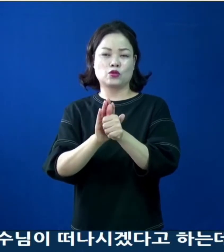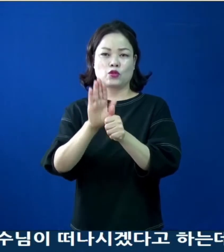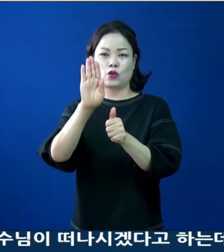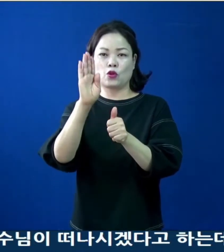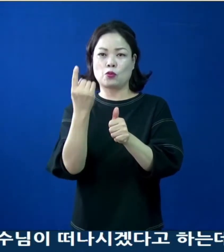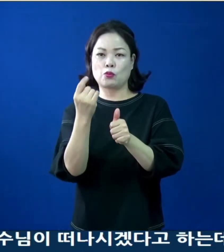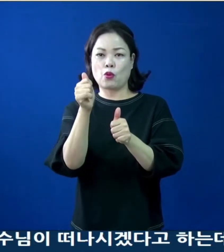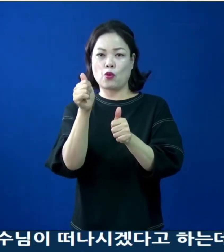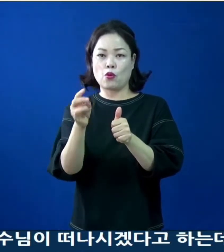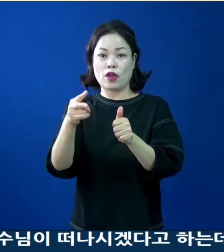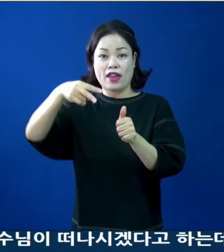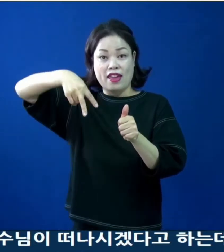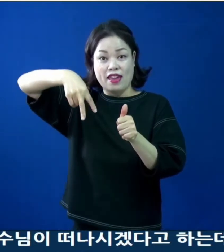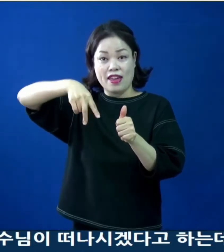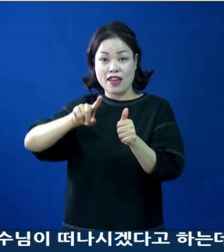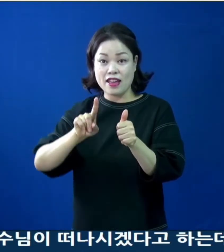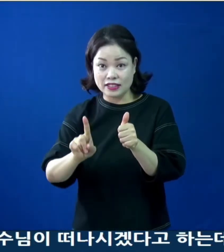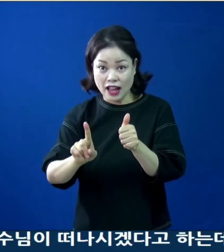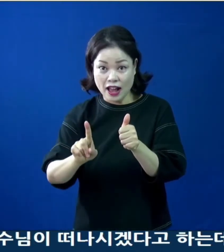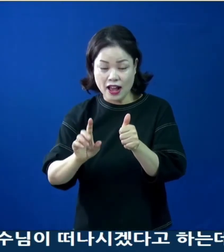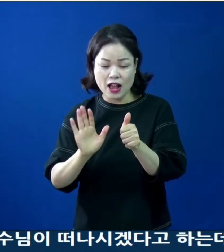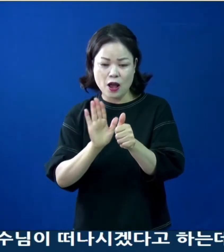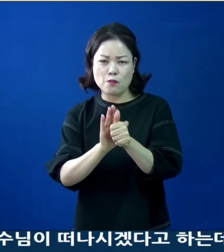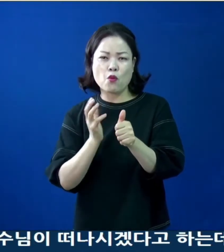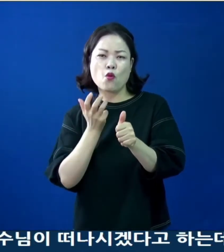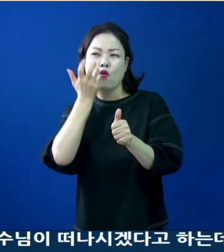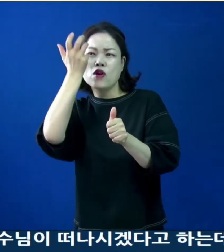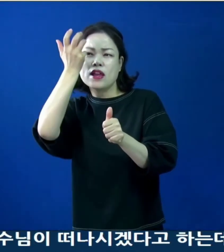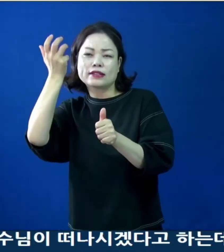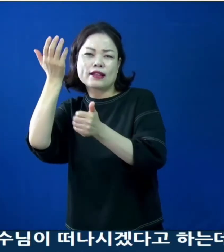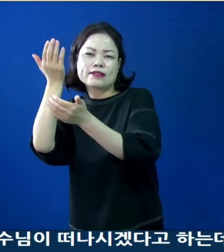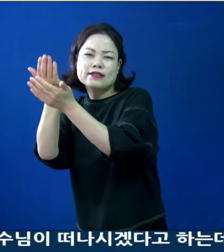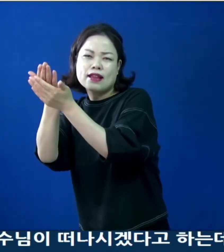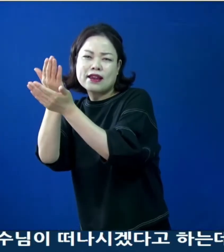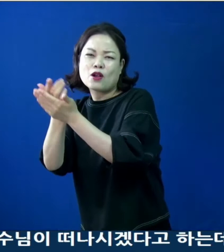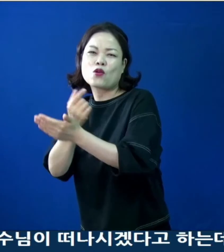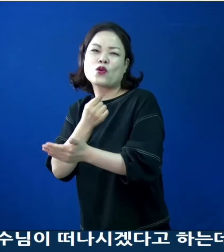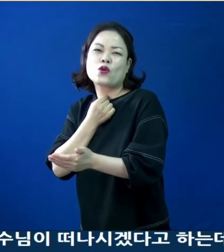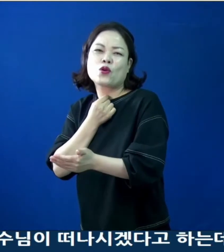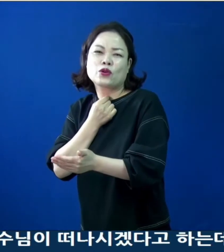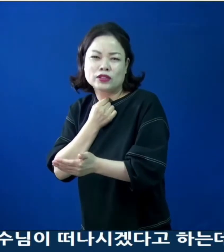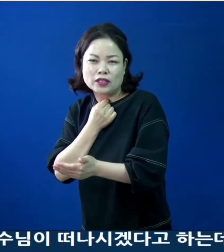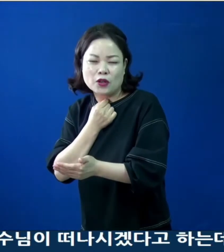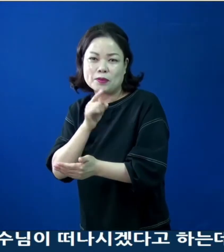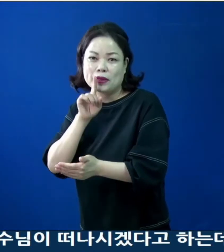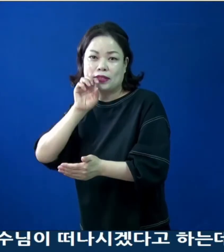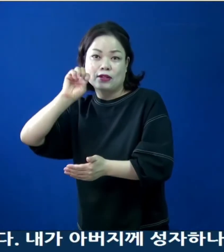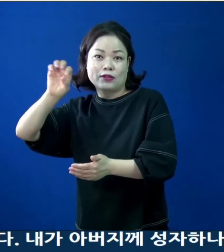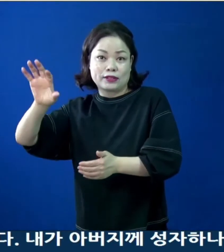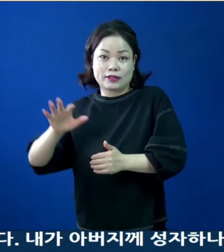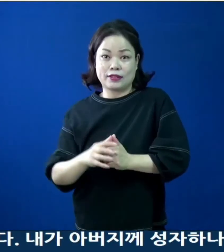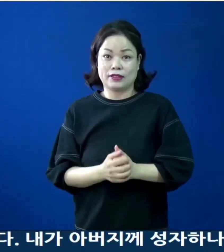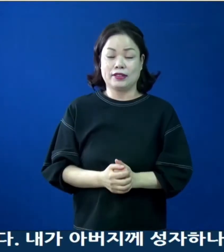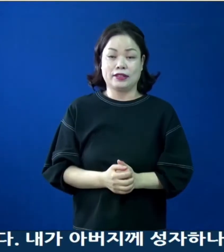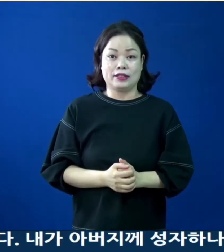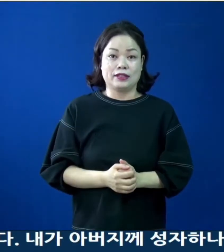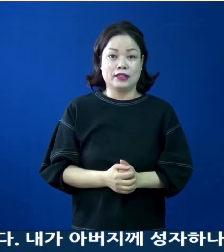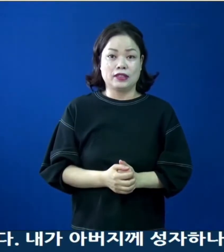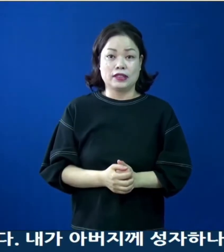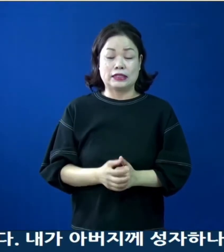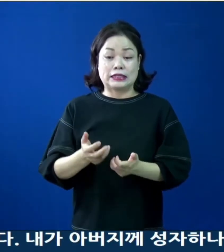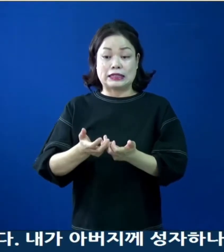원 보혜사이지만 또 다른 보혜사를 달라고 요청하겠다고 얘기하십니다. 다시